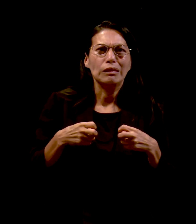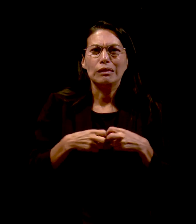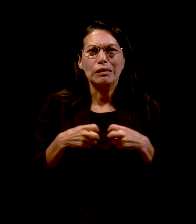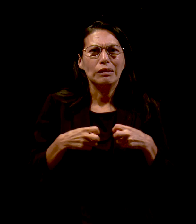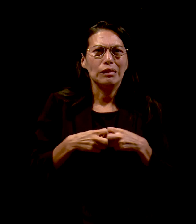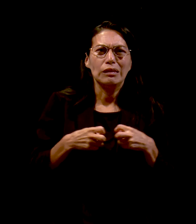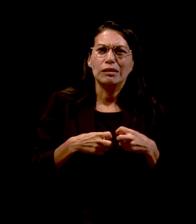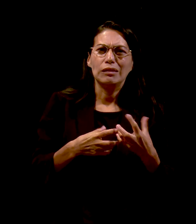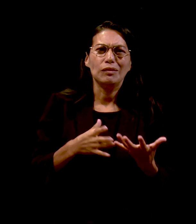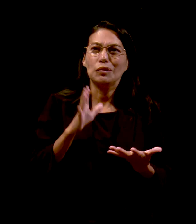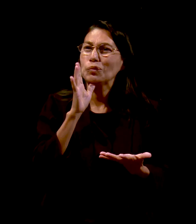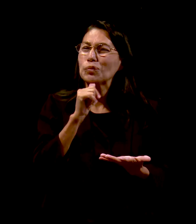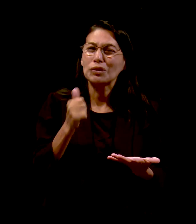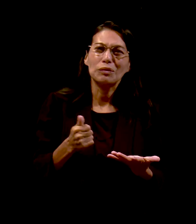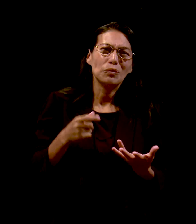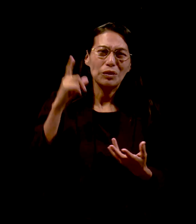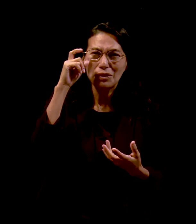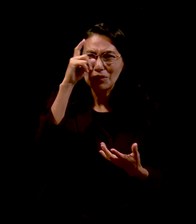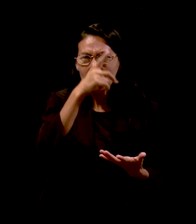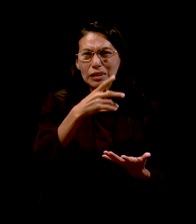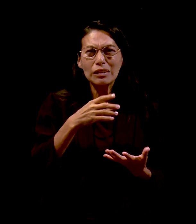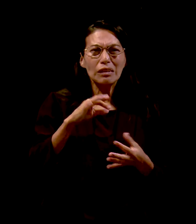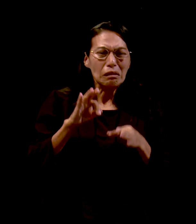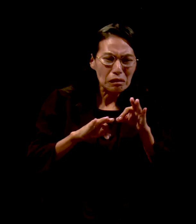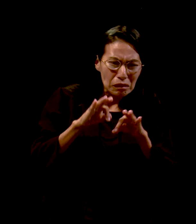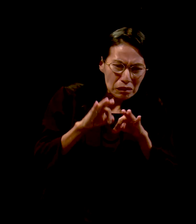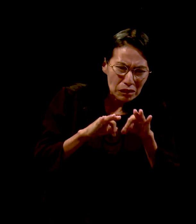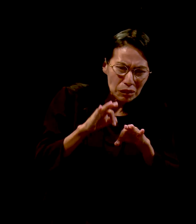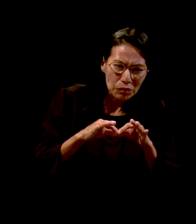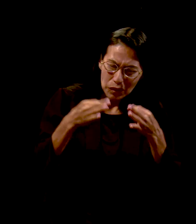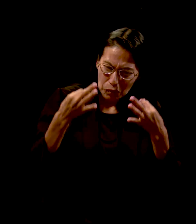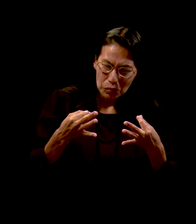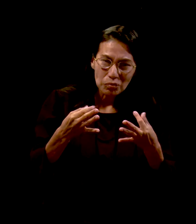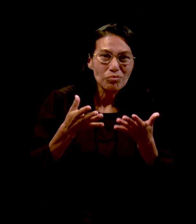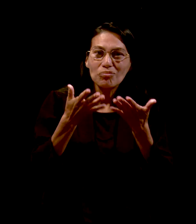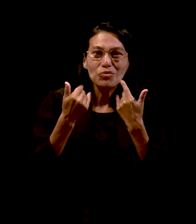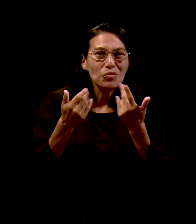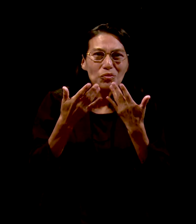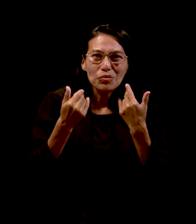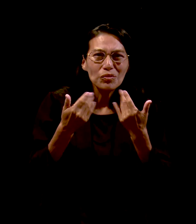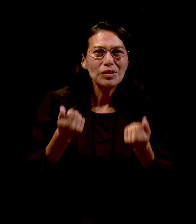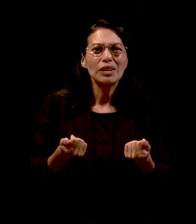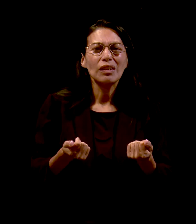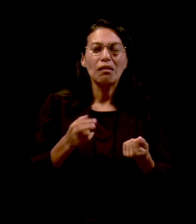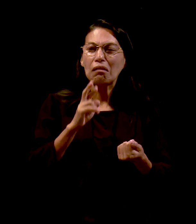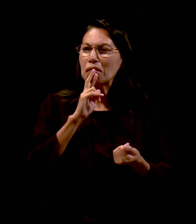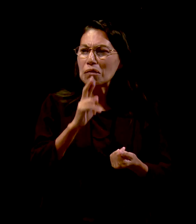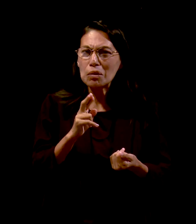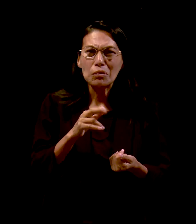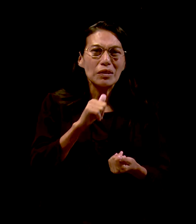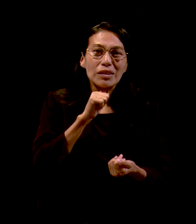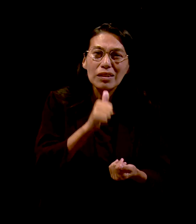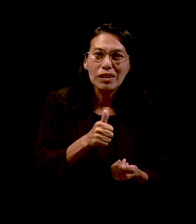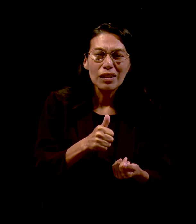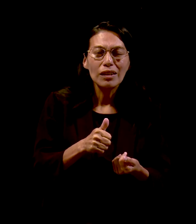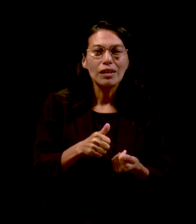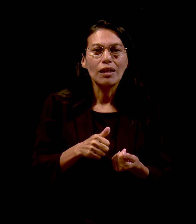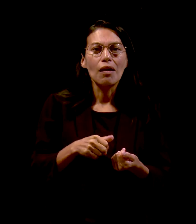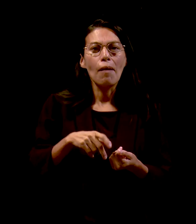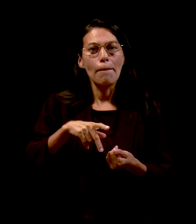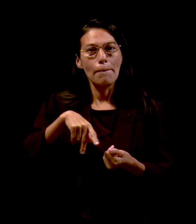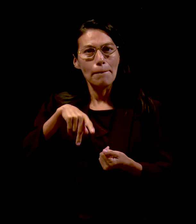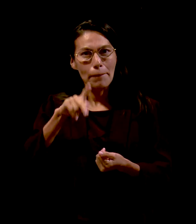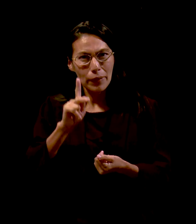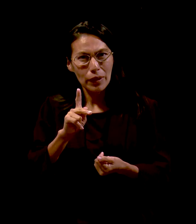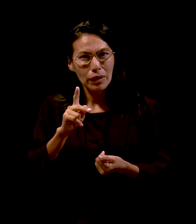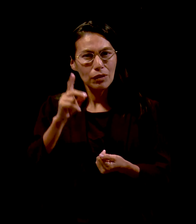al tener la impotencia de no encontrar un tratamiento definitivo y entender y tener una respuesta pero es que dios ya